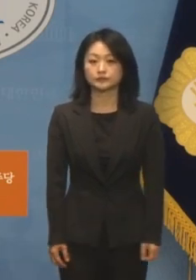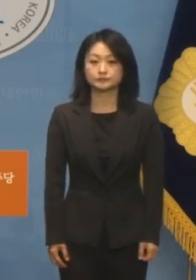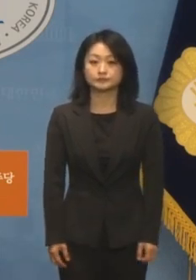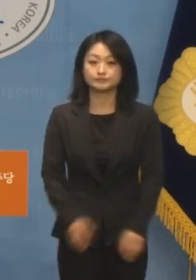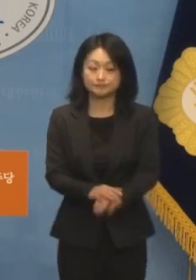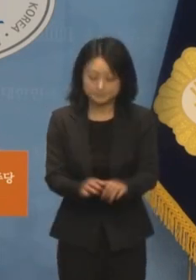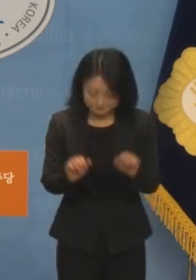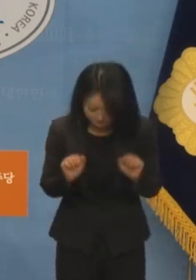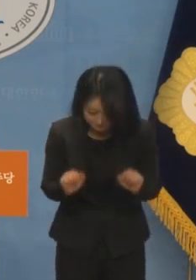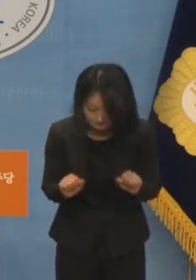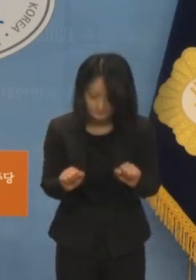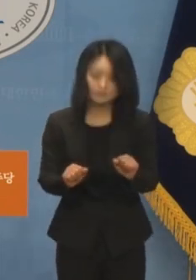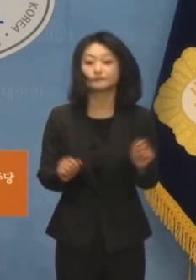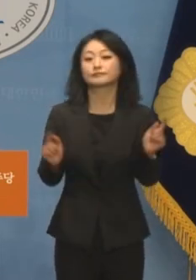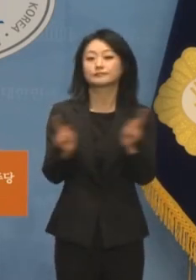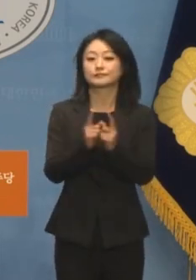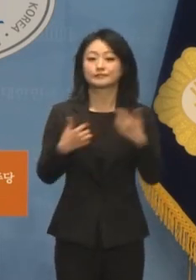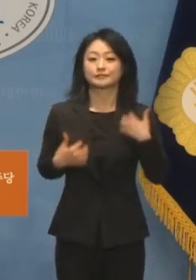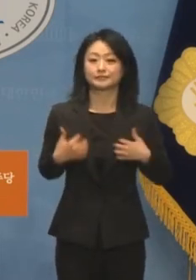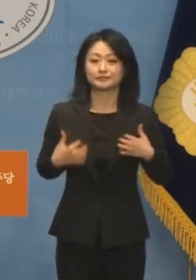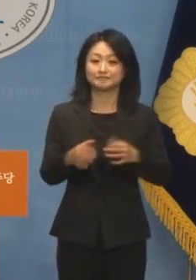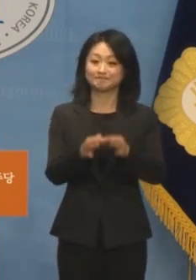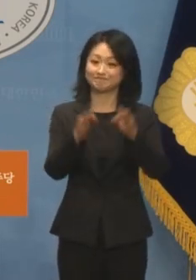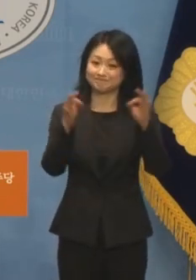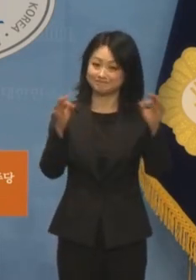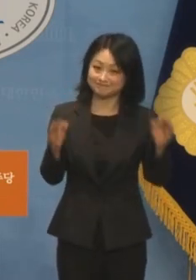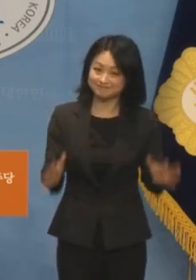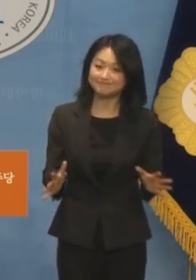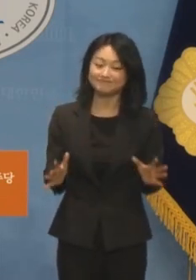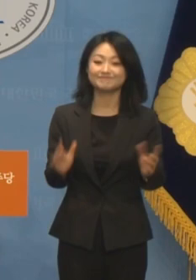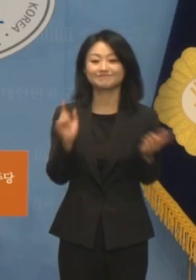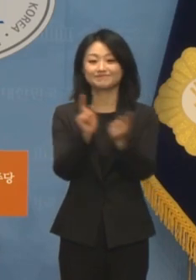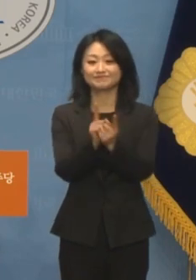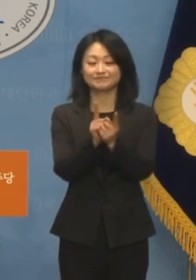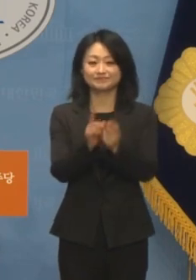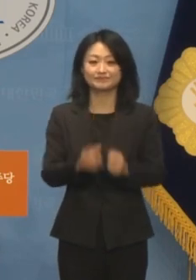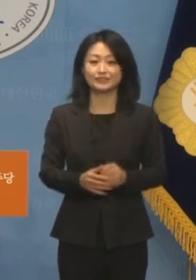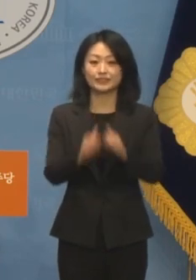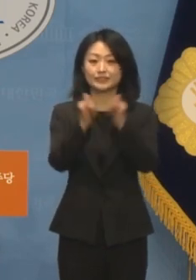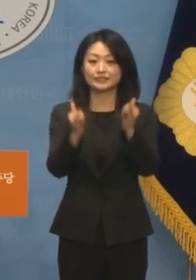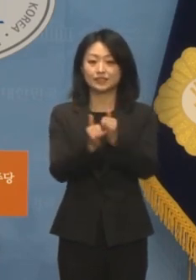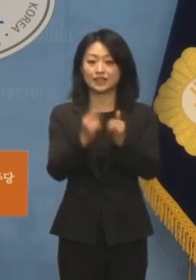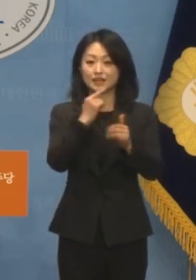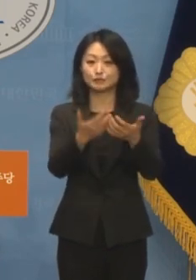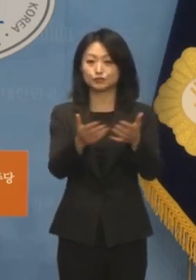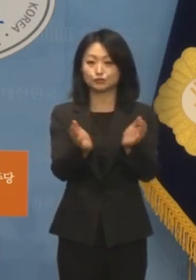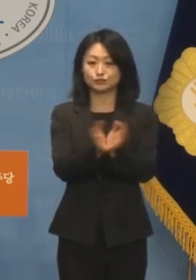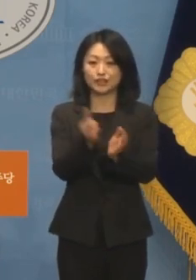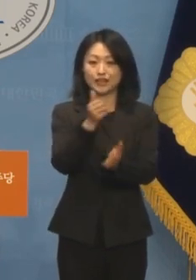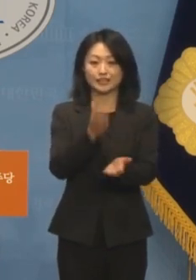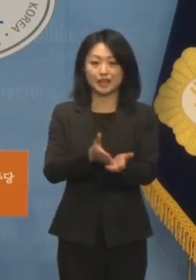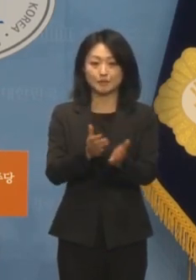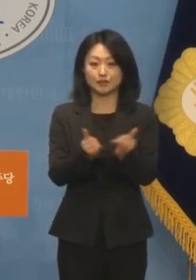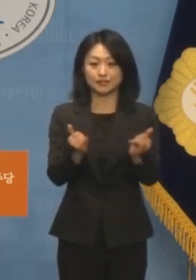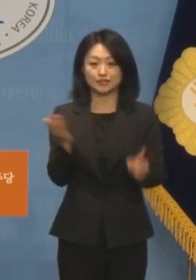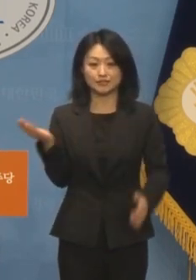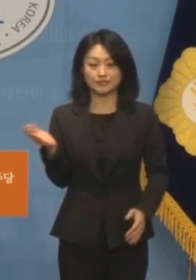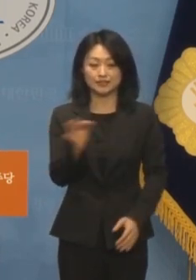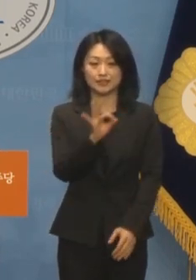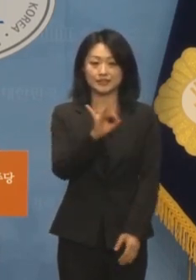네, 안녕하세요. 반갑습니다. 오랜만에 인사드립니다. 사회민주당 대변인 임명희입니다.